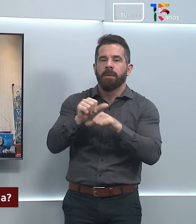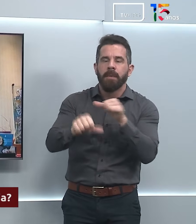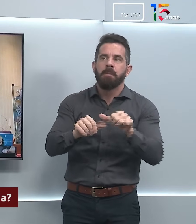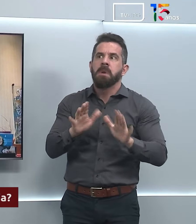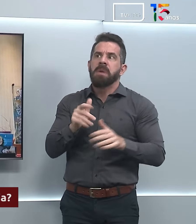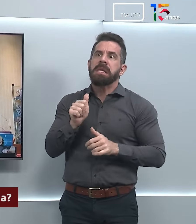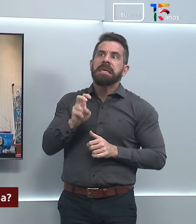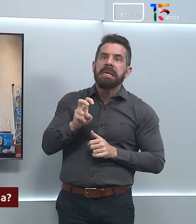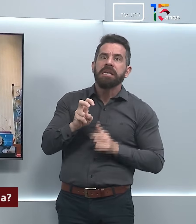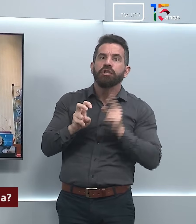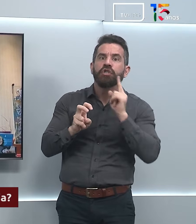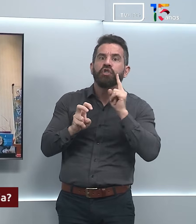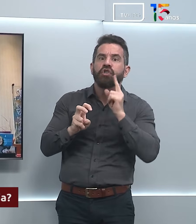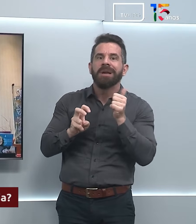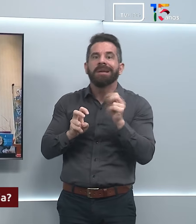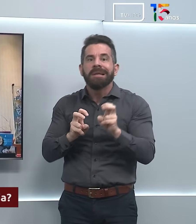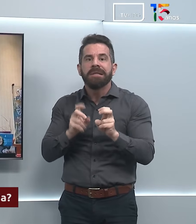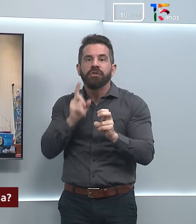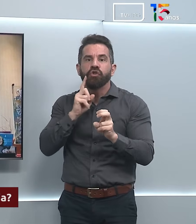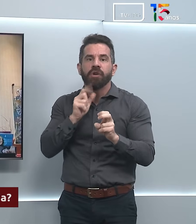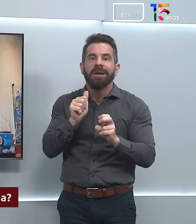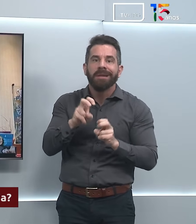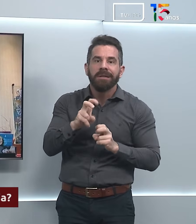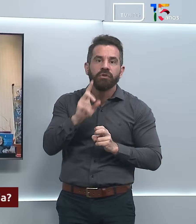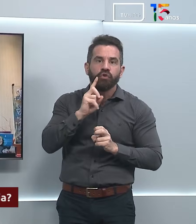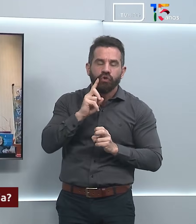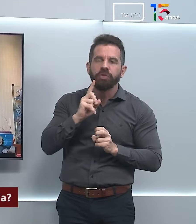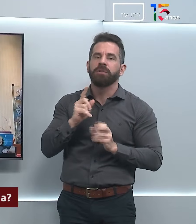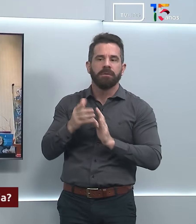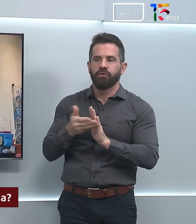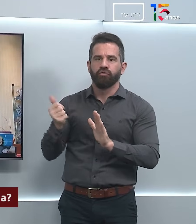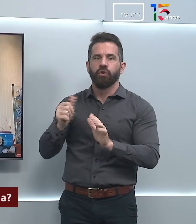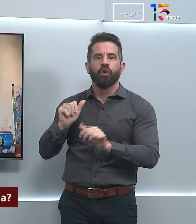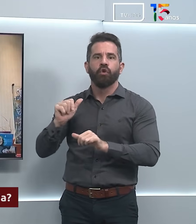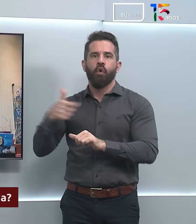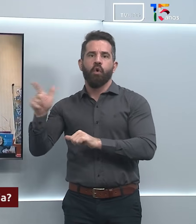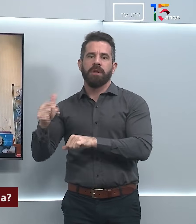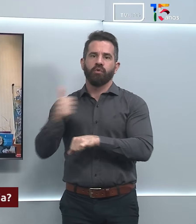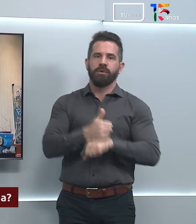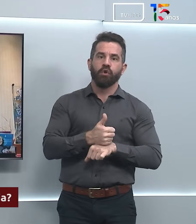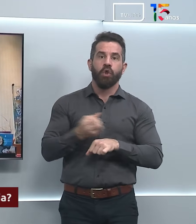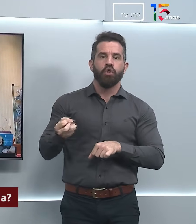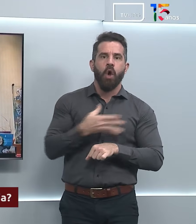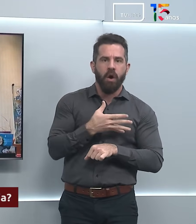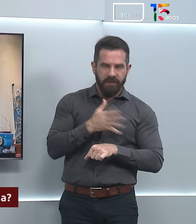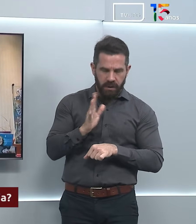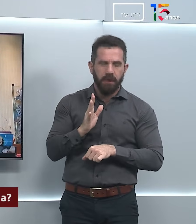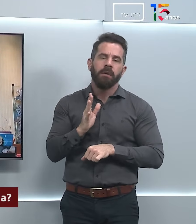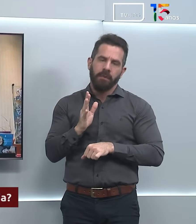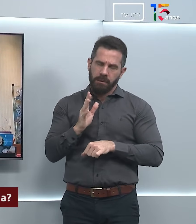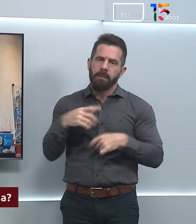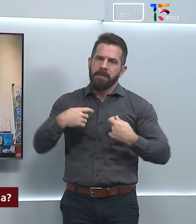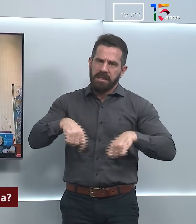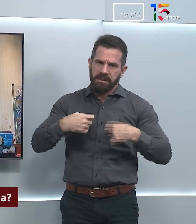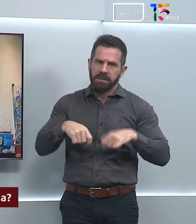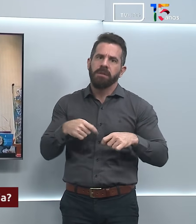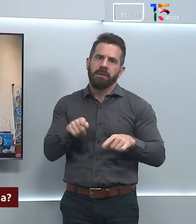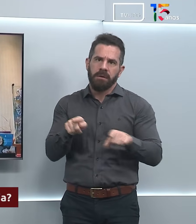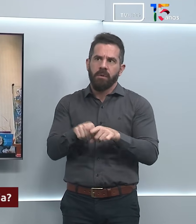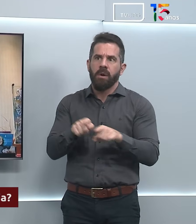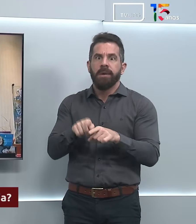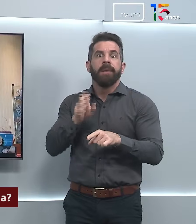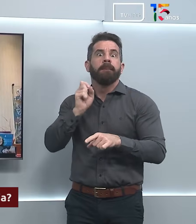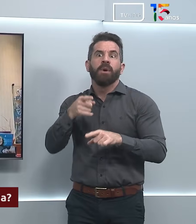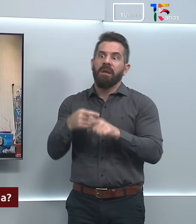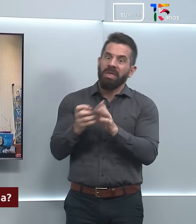cada 15 dias, então, para não carregar, né? E ao invés de limpar, você de repente está contaminando ali